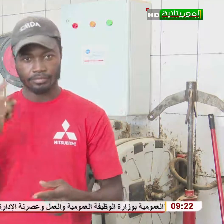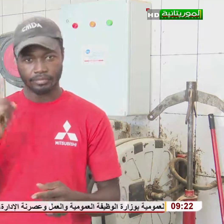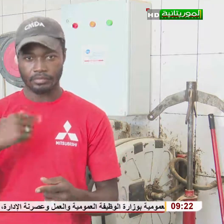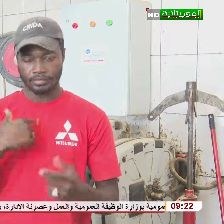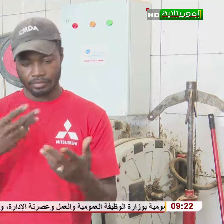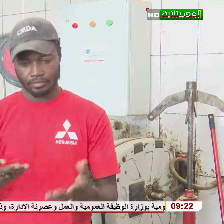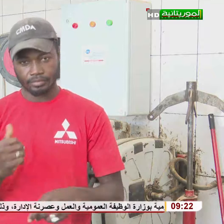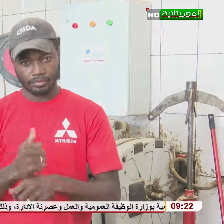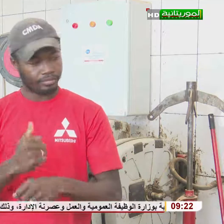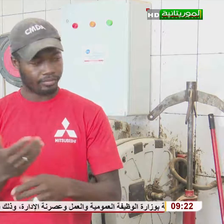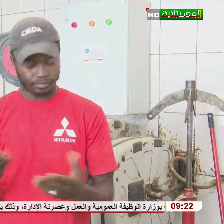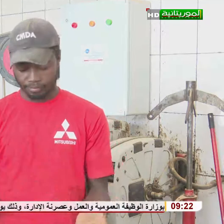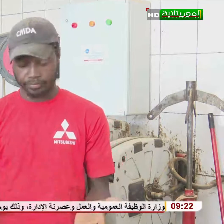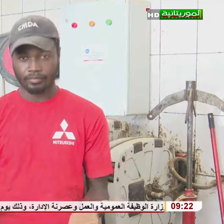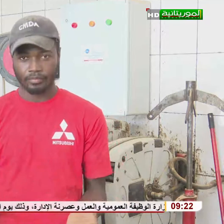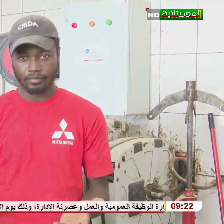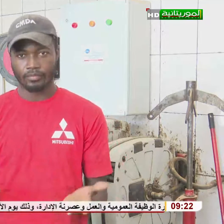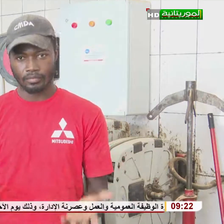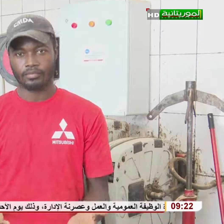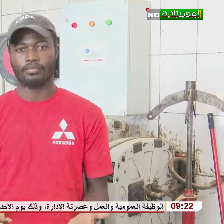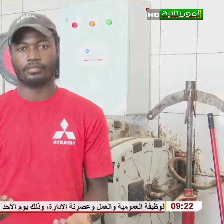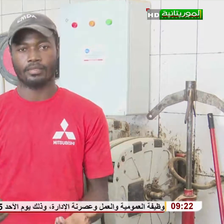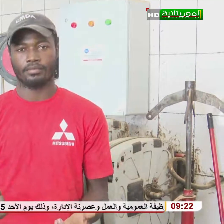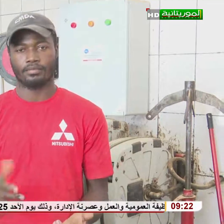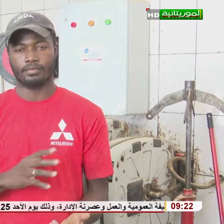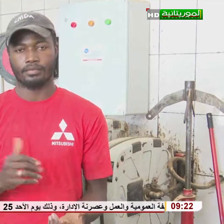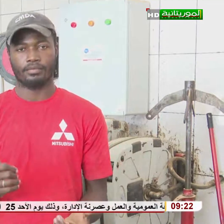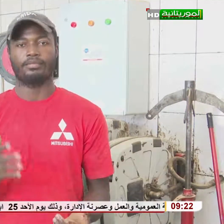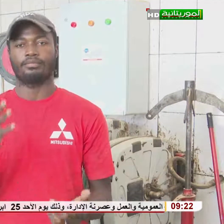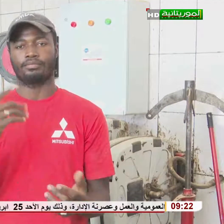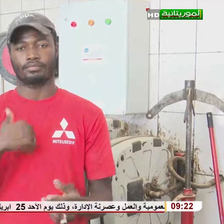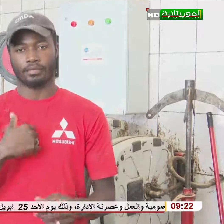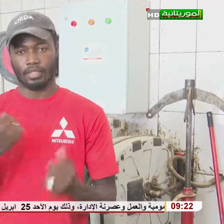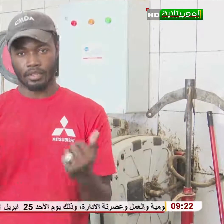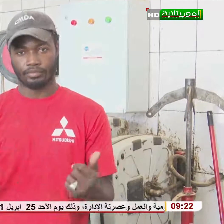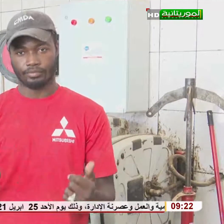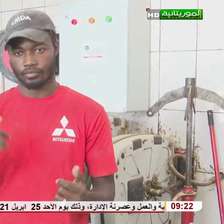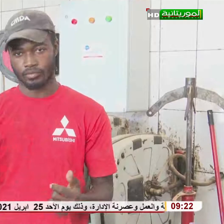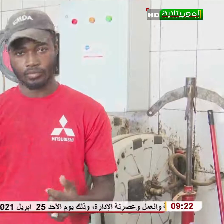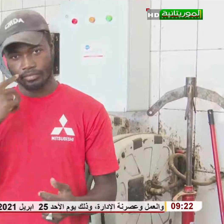نشط قلم على مجموعة من السامعين ولا فهم أي فرق بيننا في القدرات.